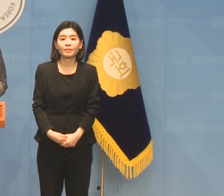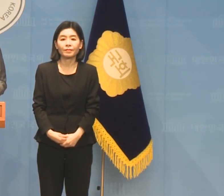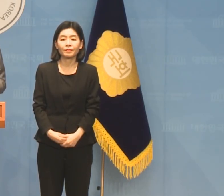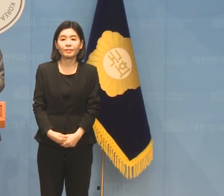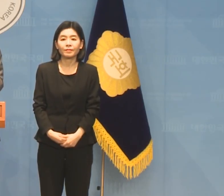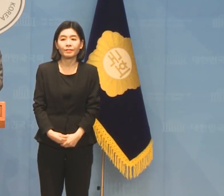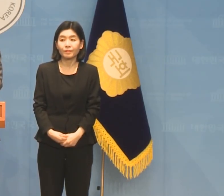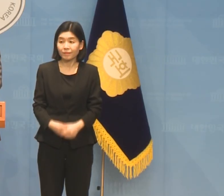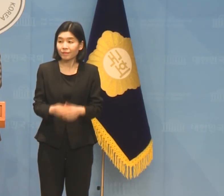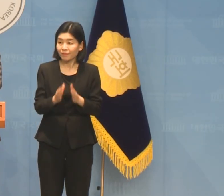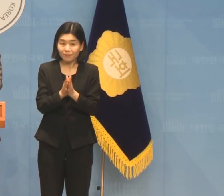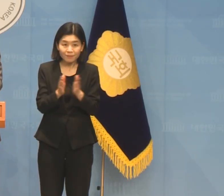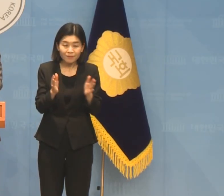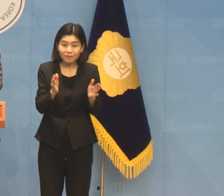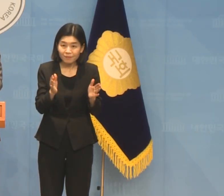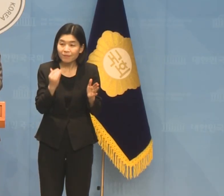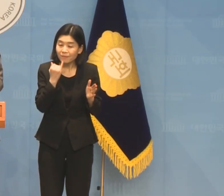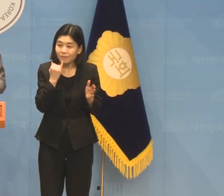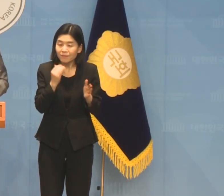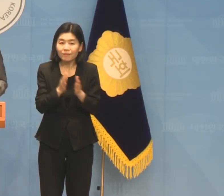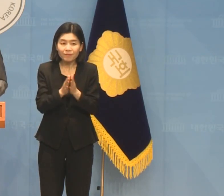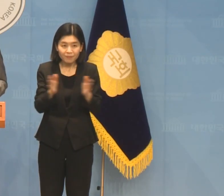예, 시작해도 될까요?